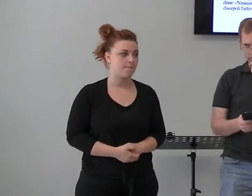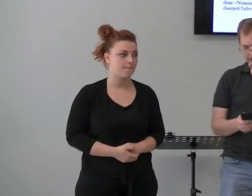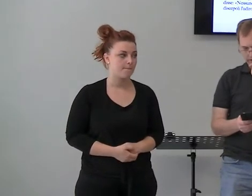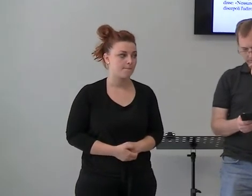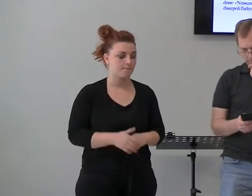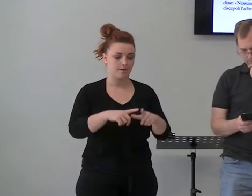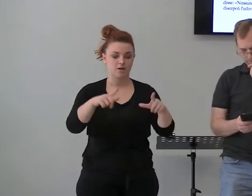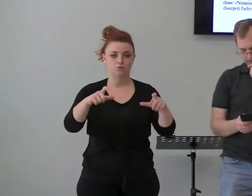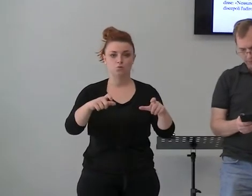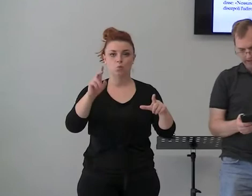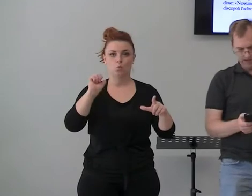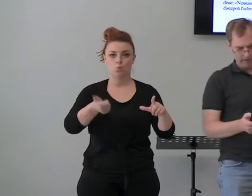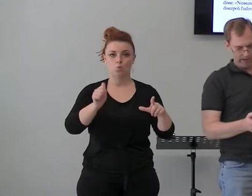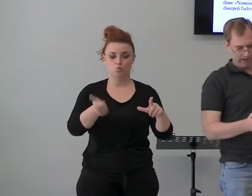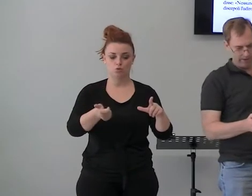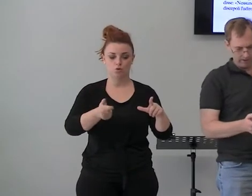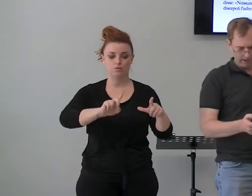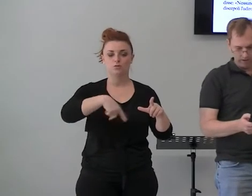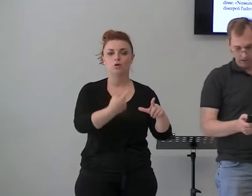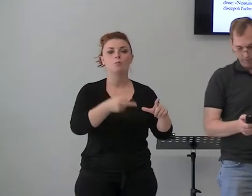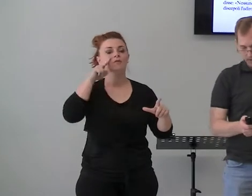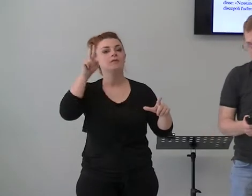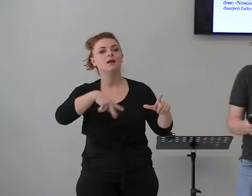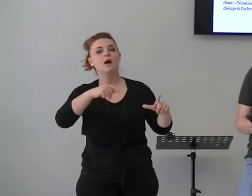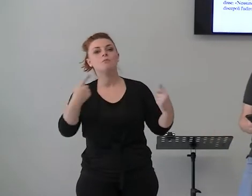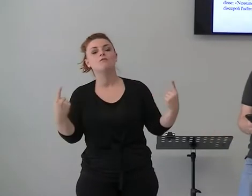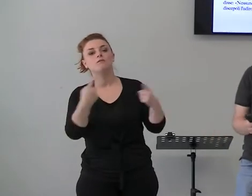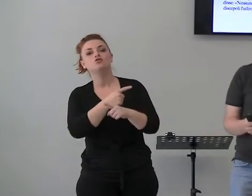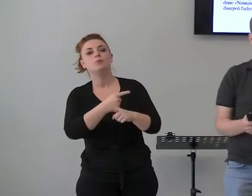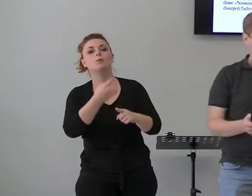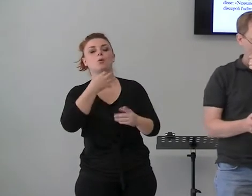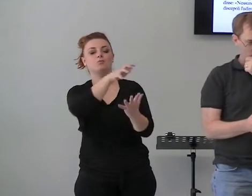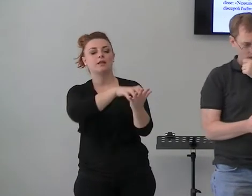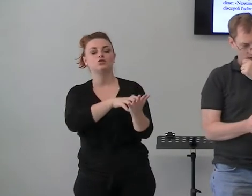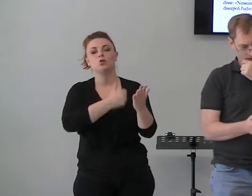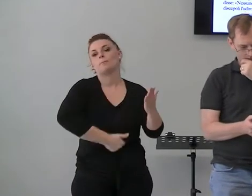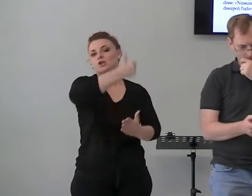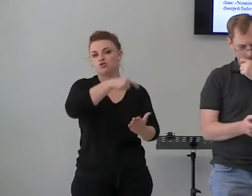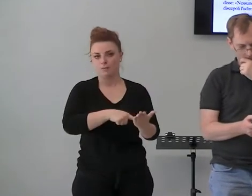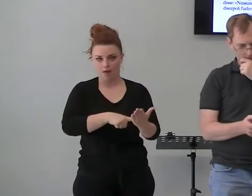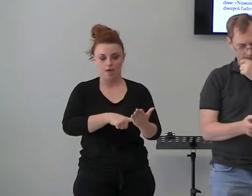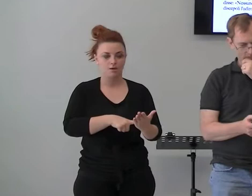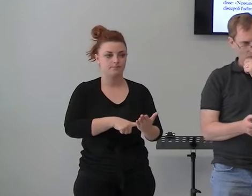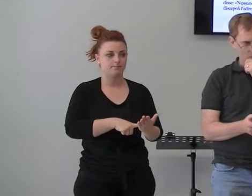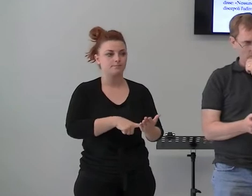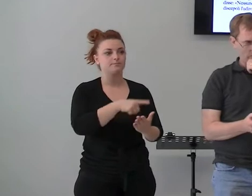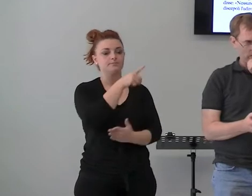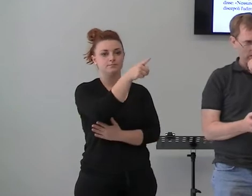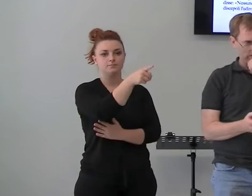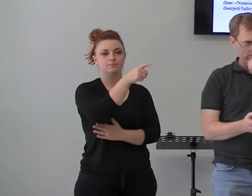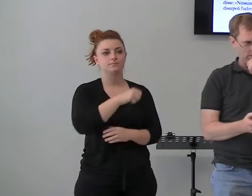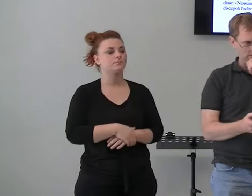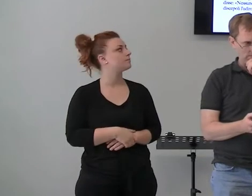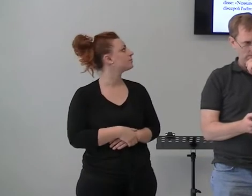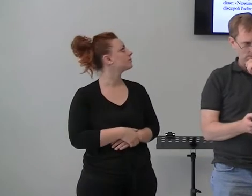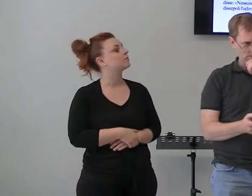Versetto 11. E poi andiamo a vedere il versetto, il brano principale. Così Gesù entrò in Gerusalemme e nel